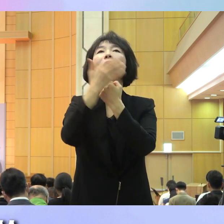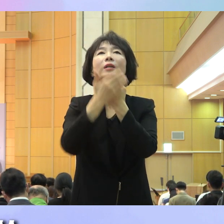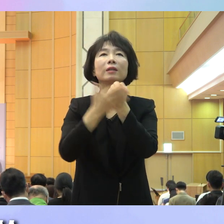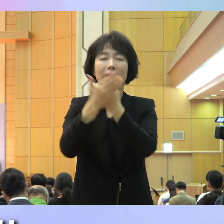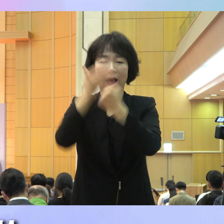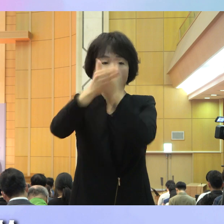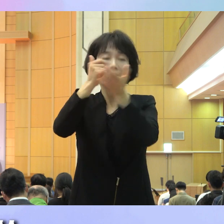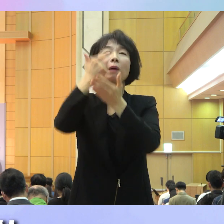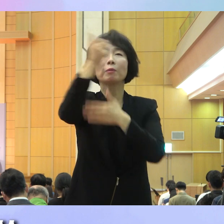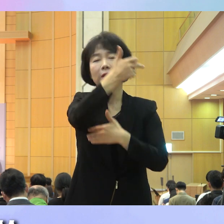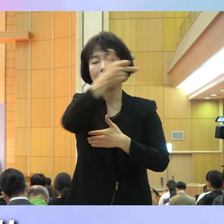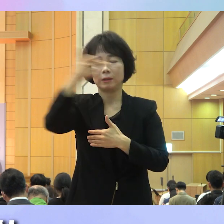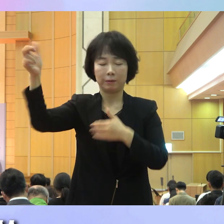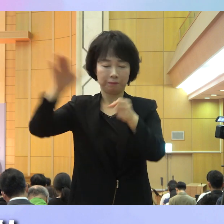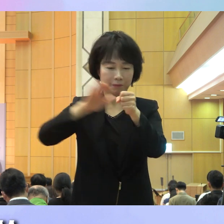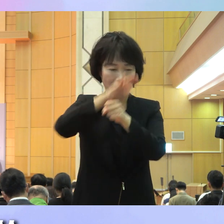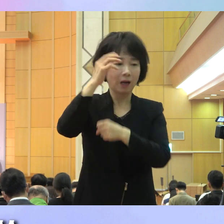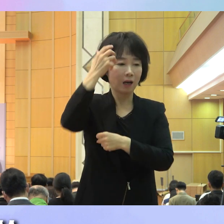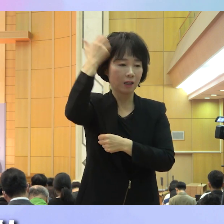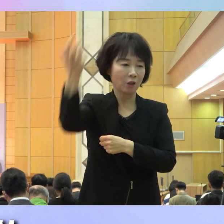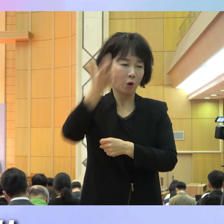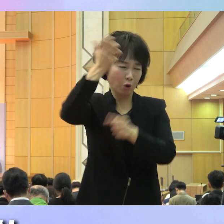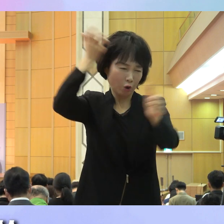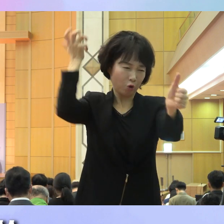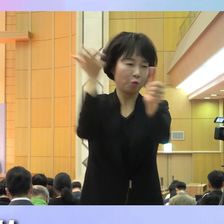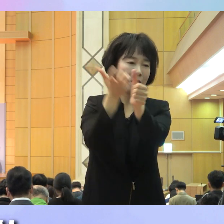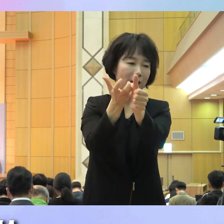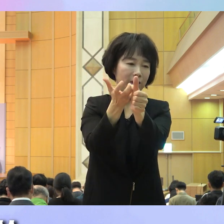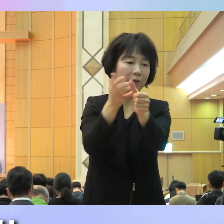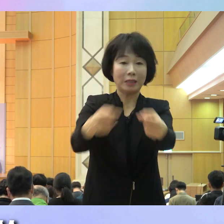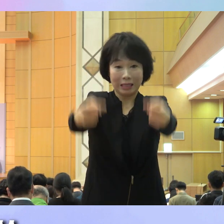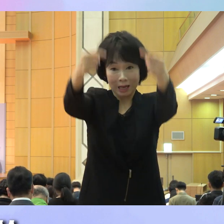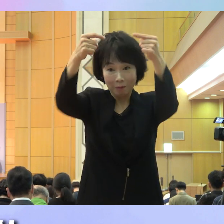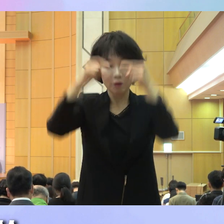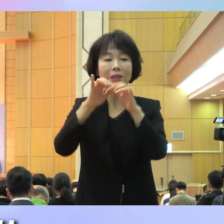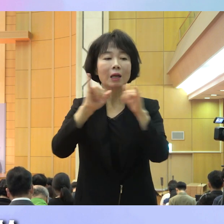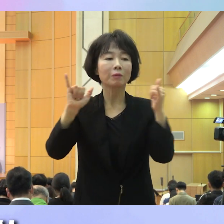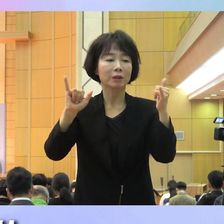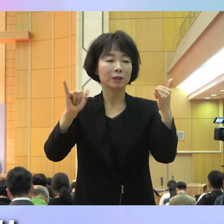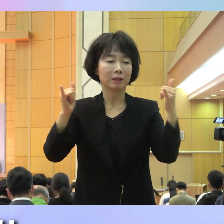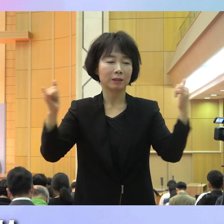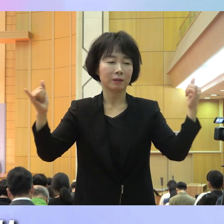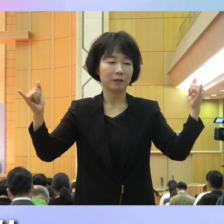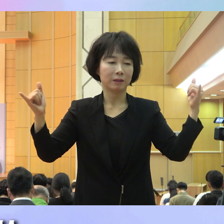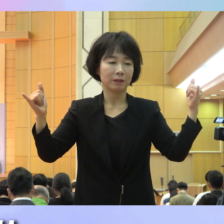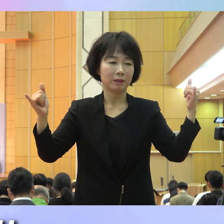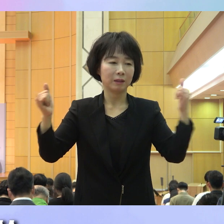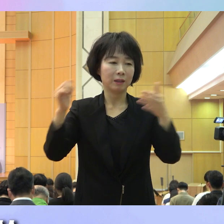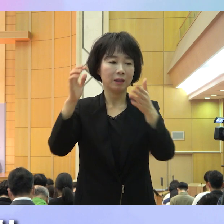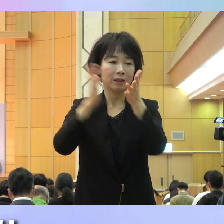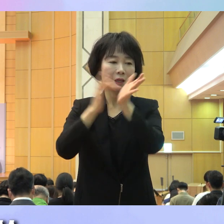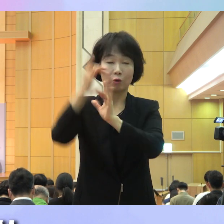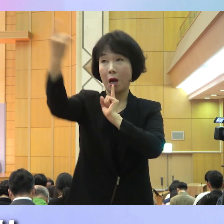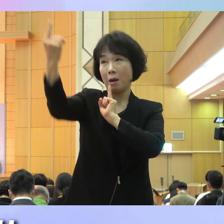크신 사랑과 성령의 충만과 역사와 도우심이 오늘 이 자리에 참석한 모든 분들 우애와 그리고 주님 앞에